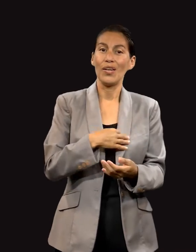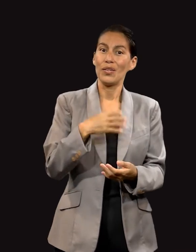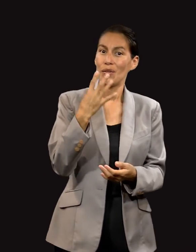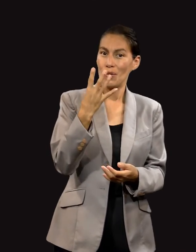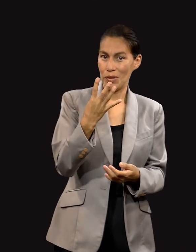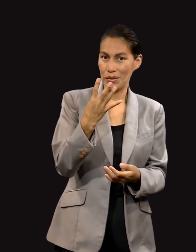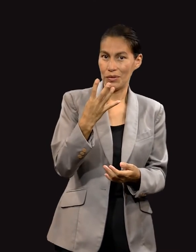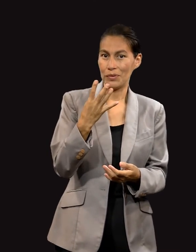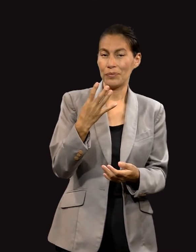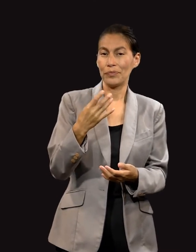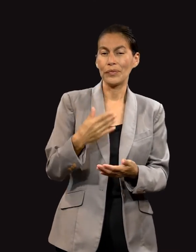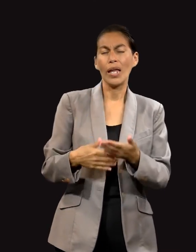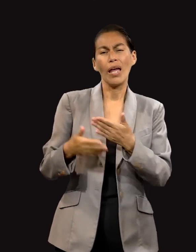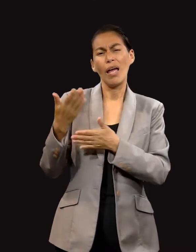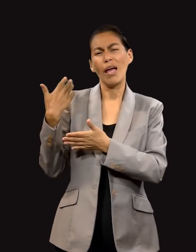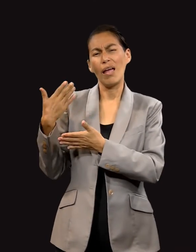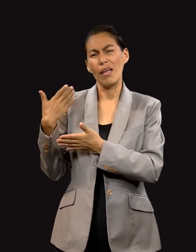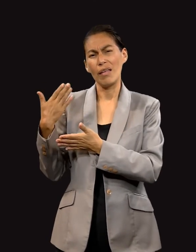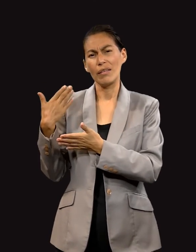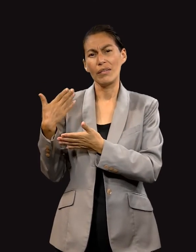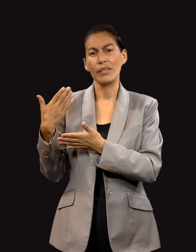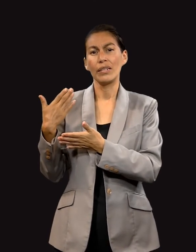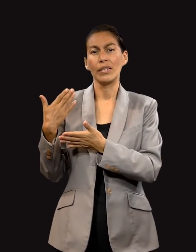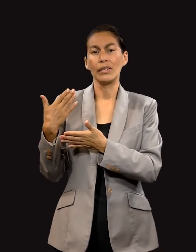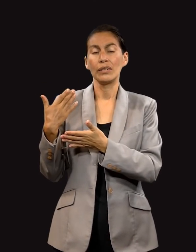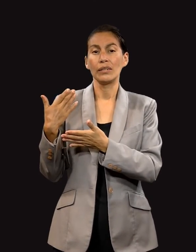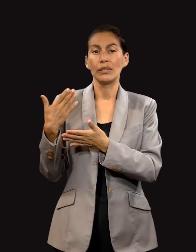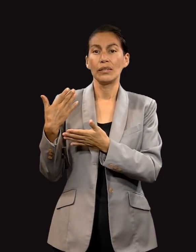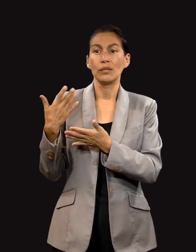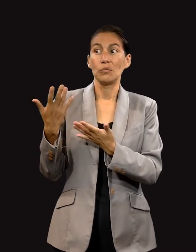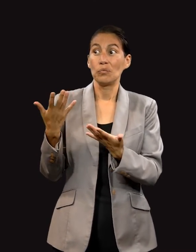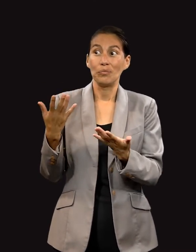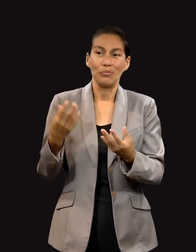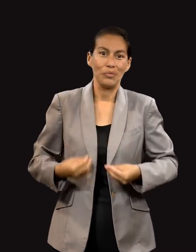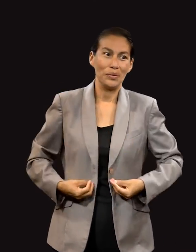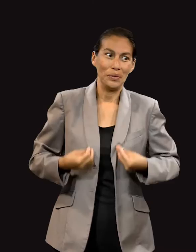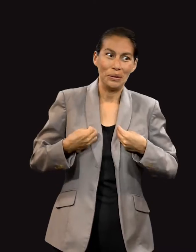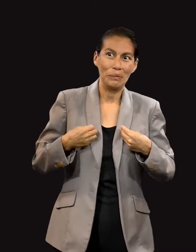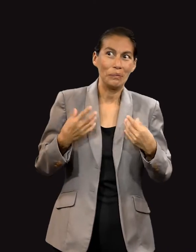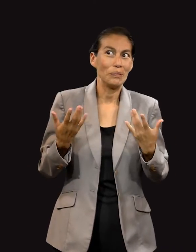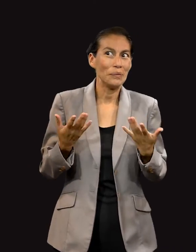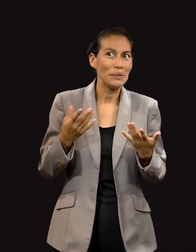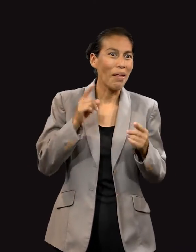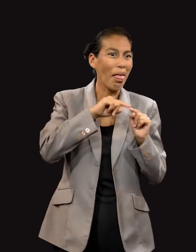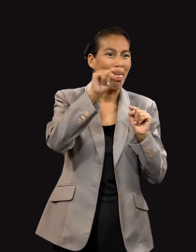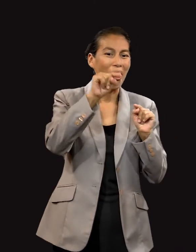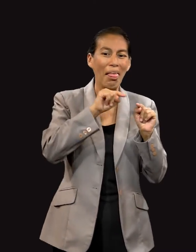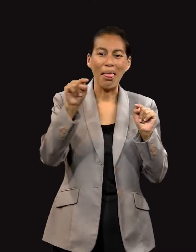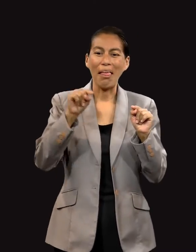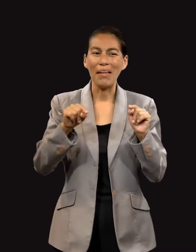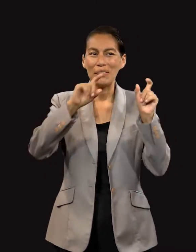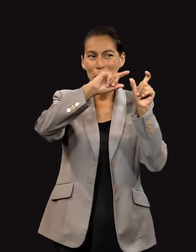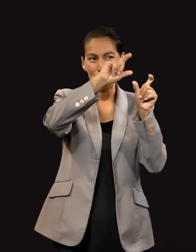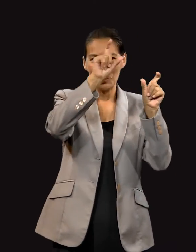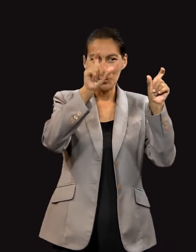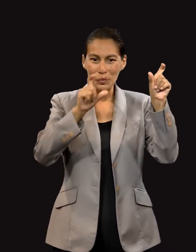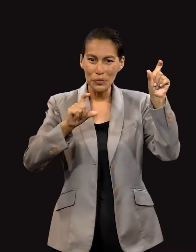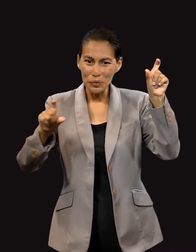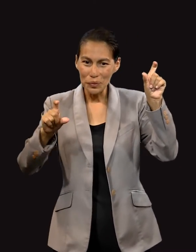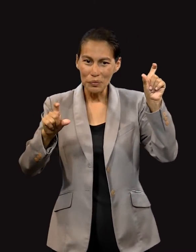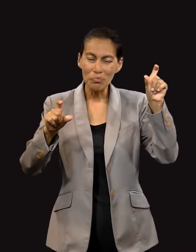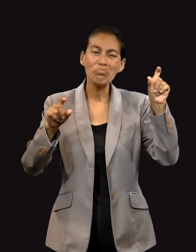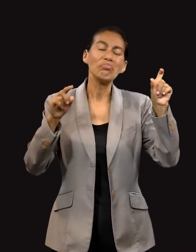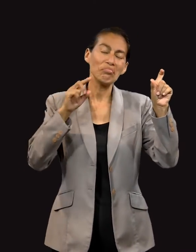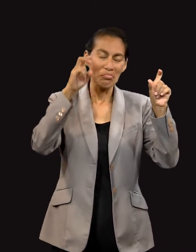estuve viviendo, siempre he andado de aquí para allá, he viajado